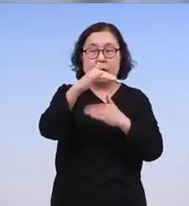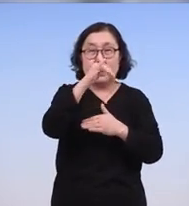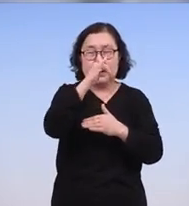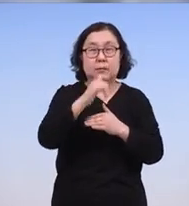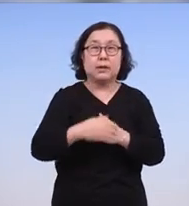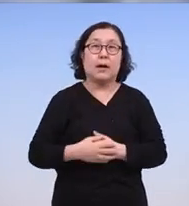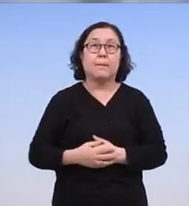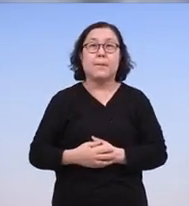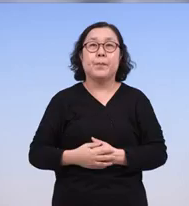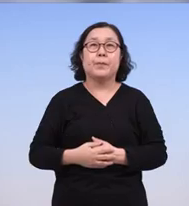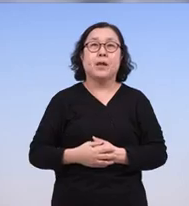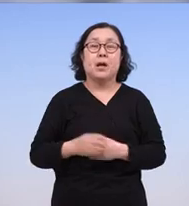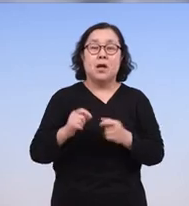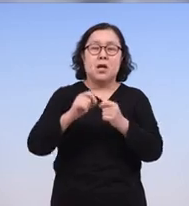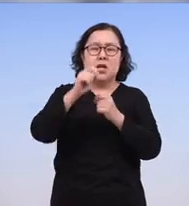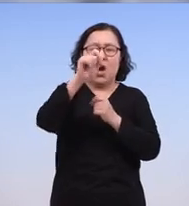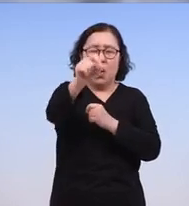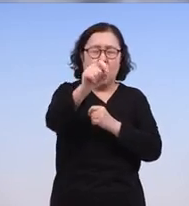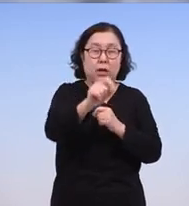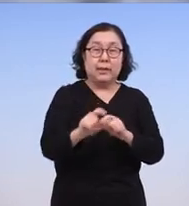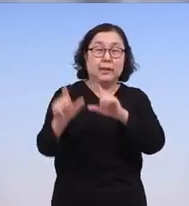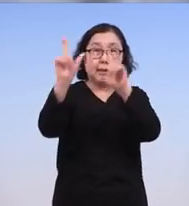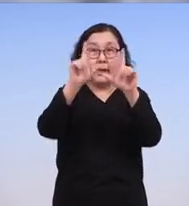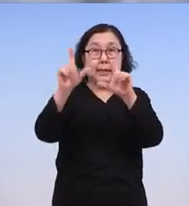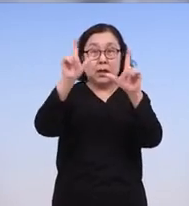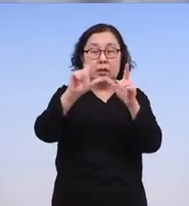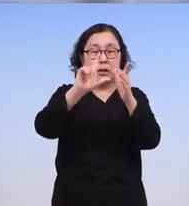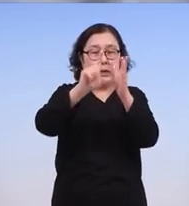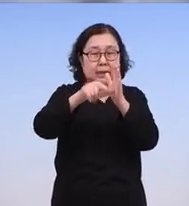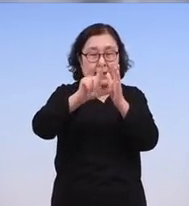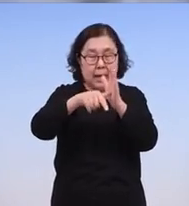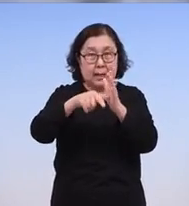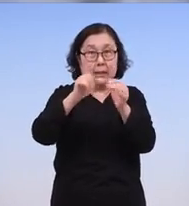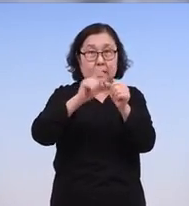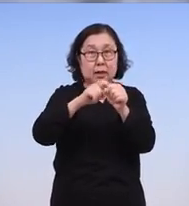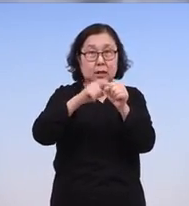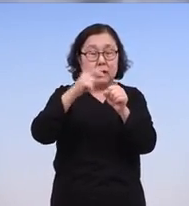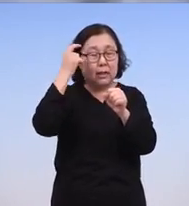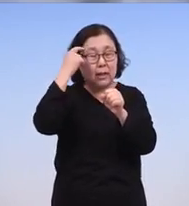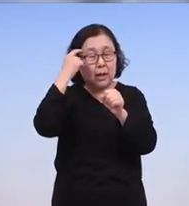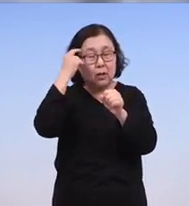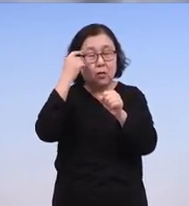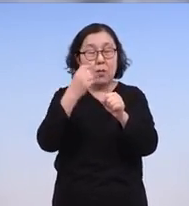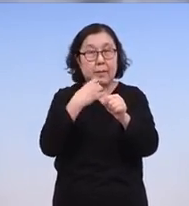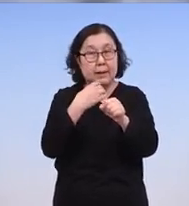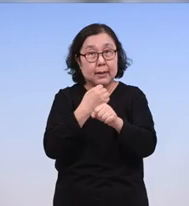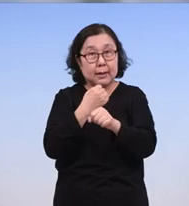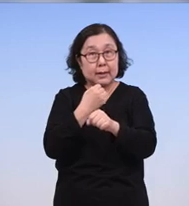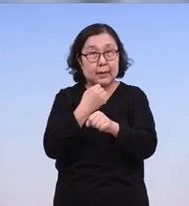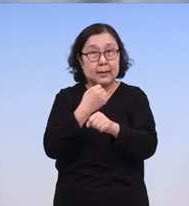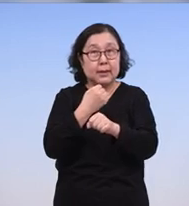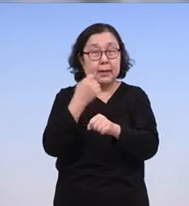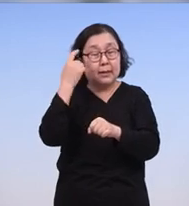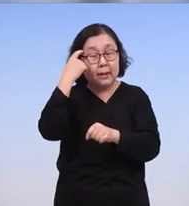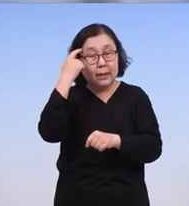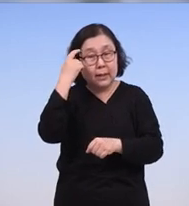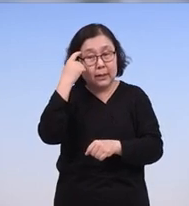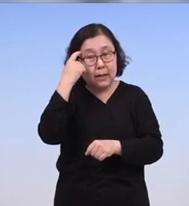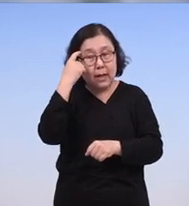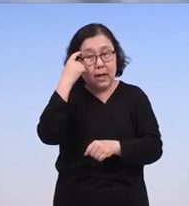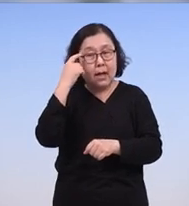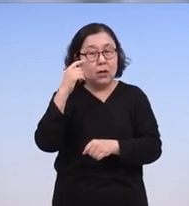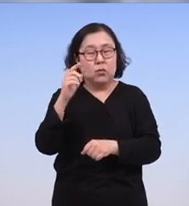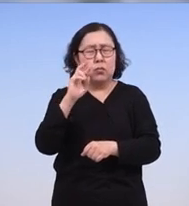하나 있습니다. 자꾸 우리는 영원히 사는 것을 그 시간적인 개념으로만 생각하기 쉬운데 자칫 잘못하다가는